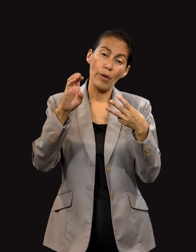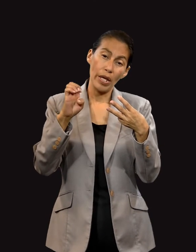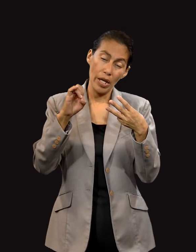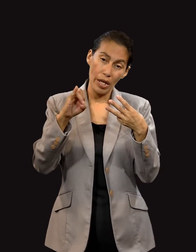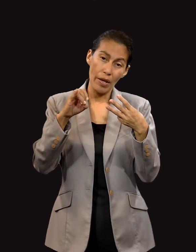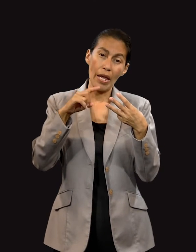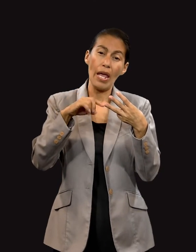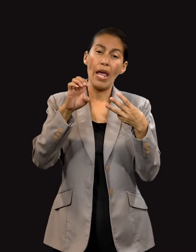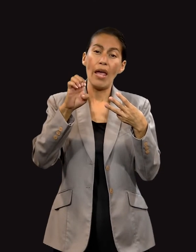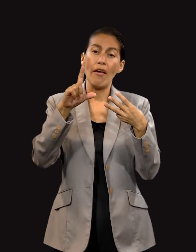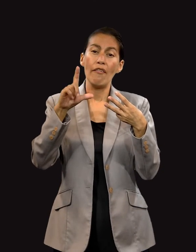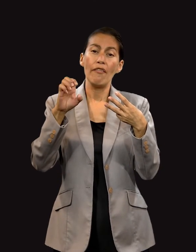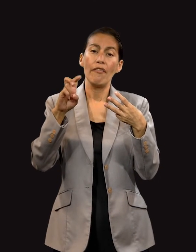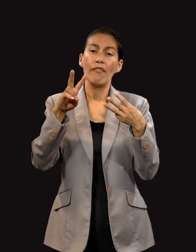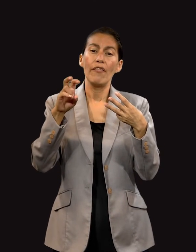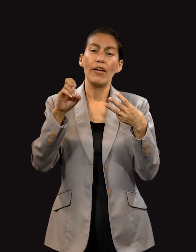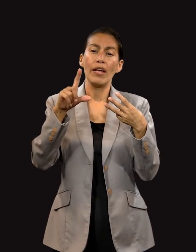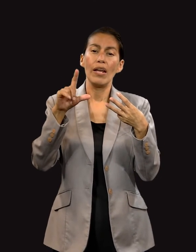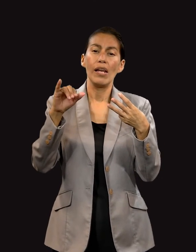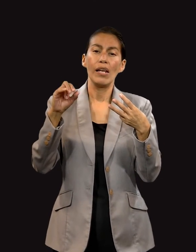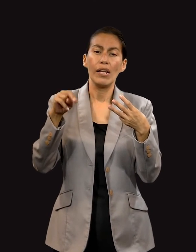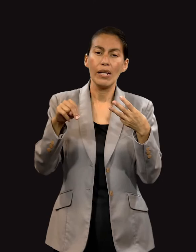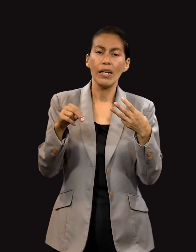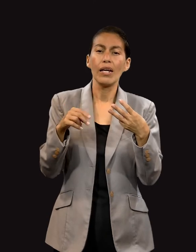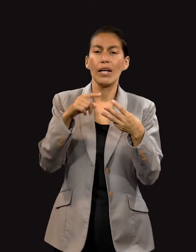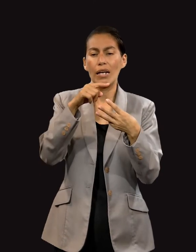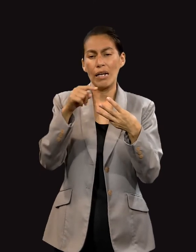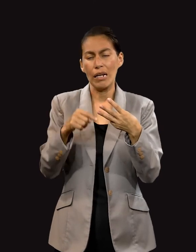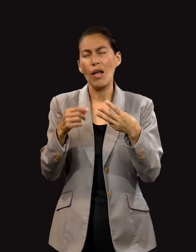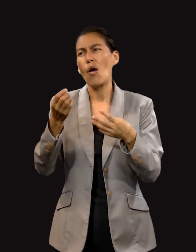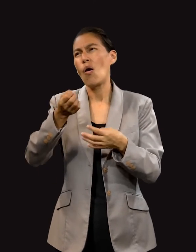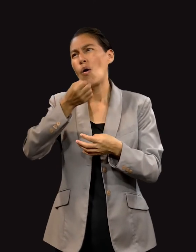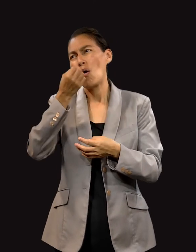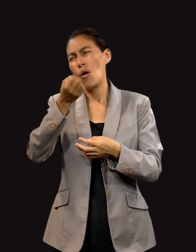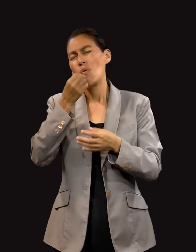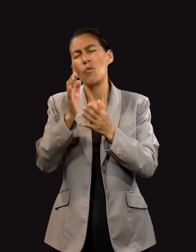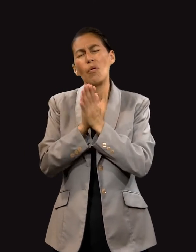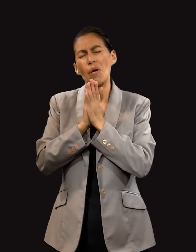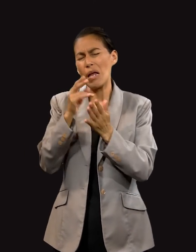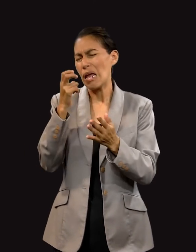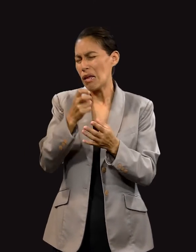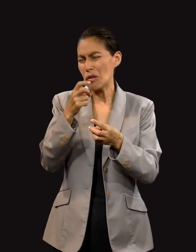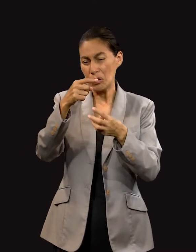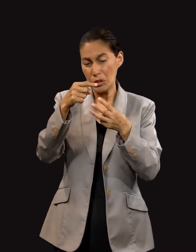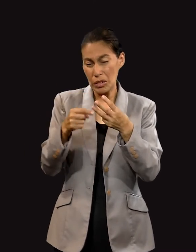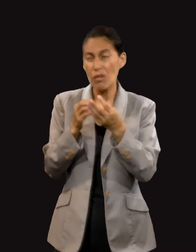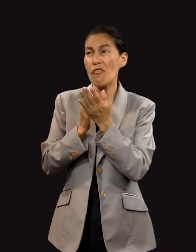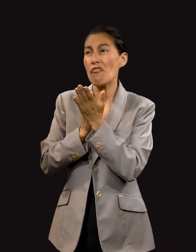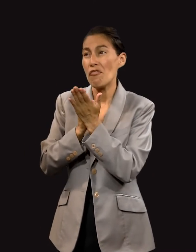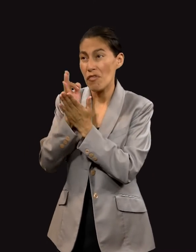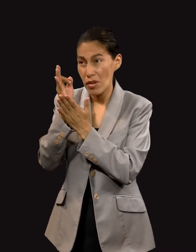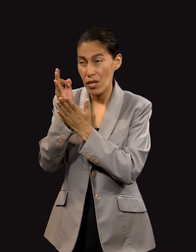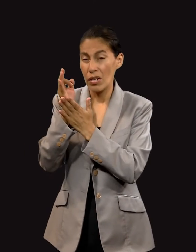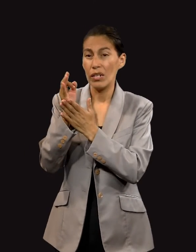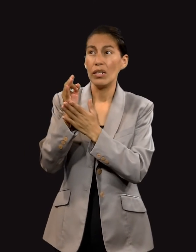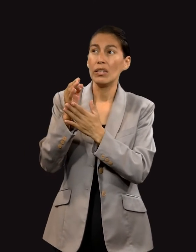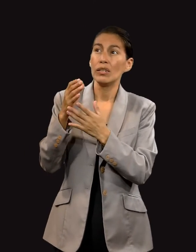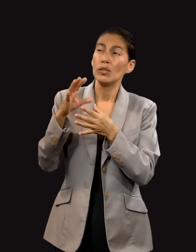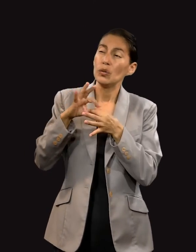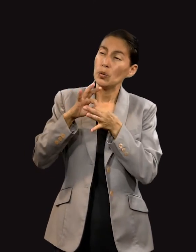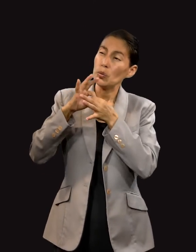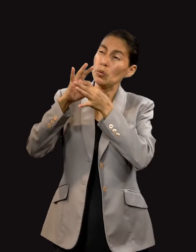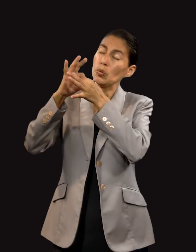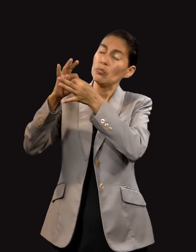Rubí y Evelyn. Claro que sí, Sarai. Agradezco a Dios por estos tres hermosos tesoros y pido para que se